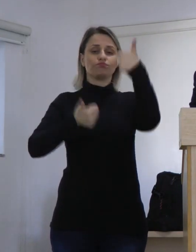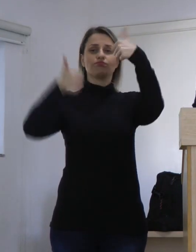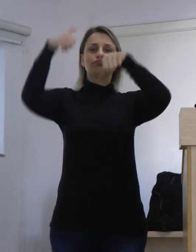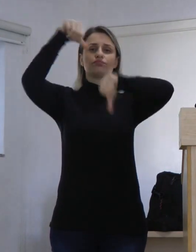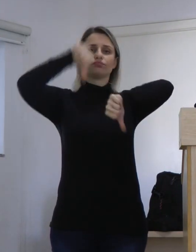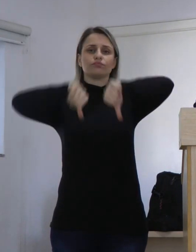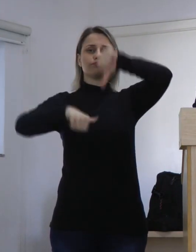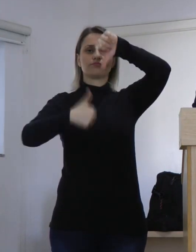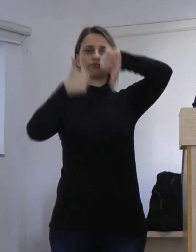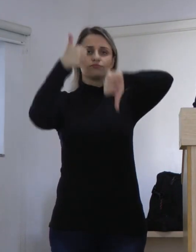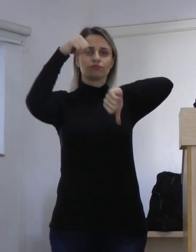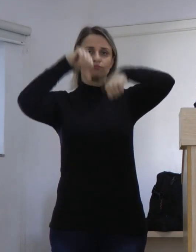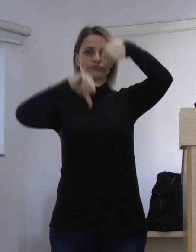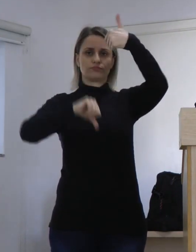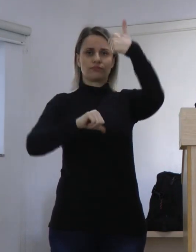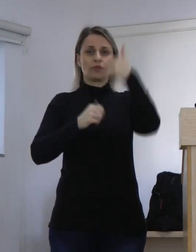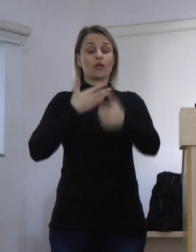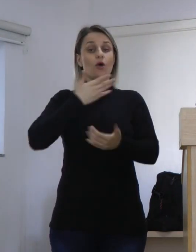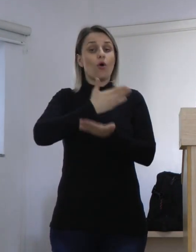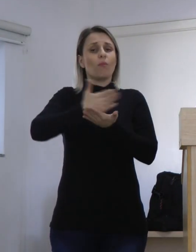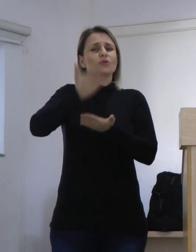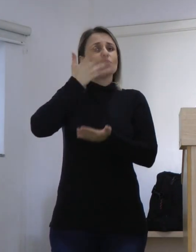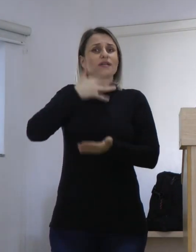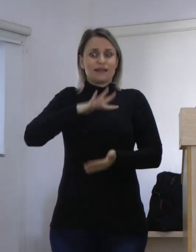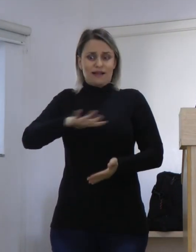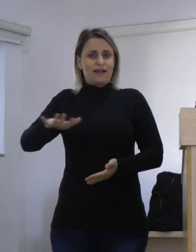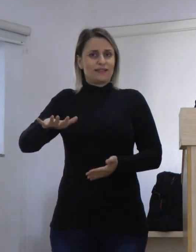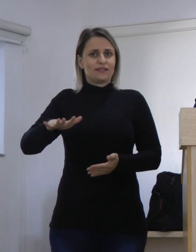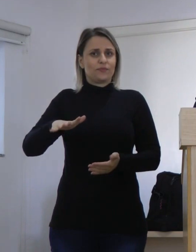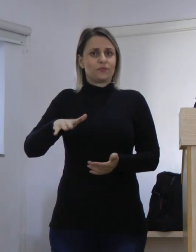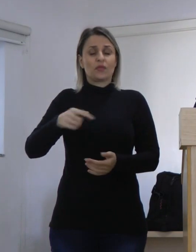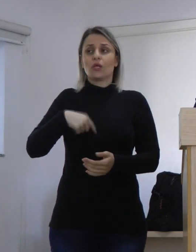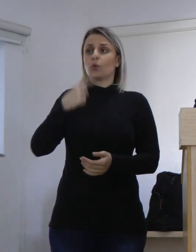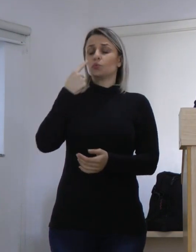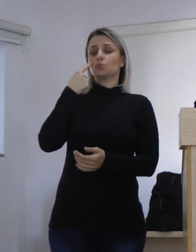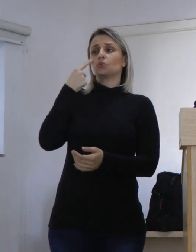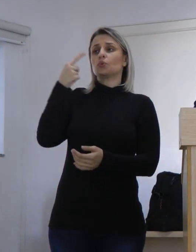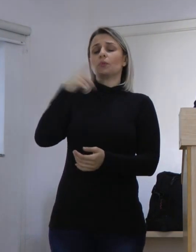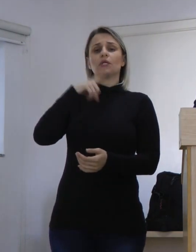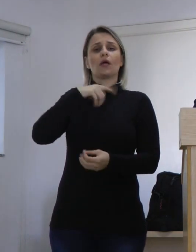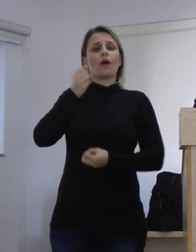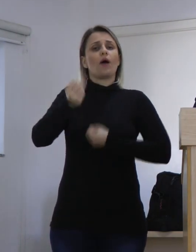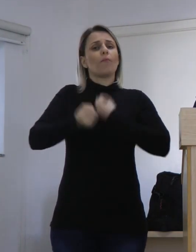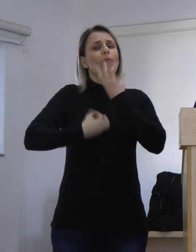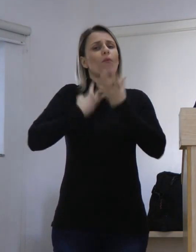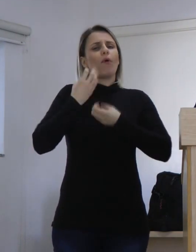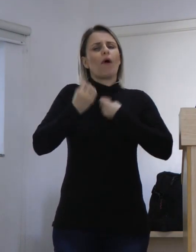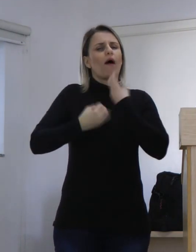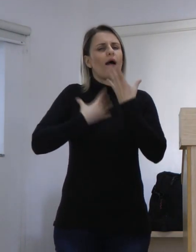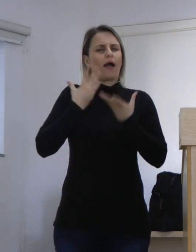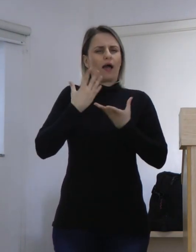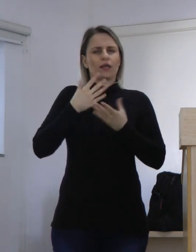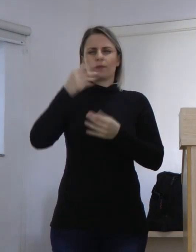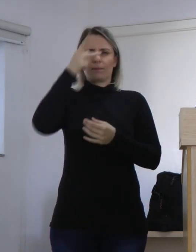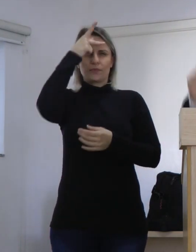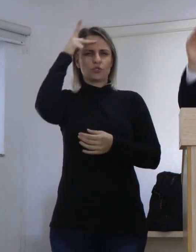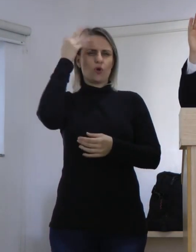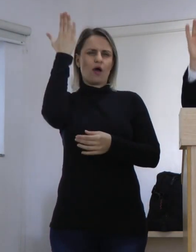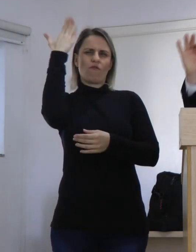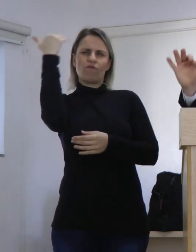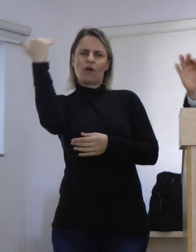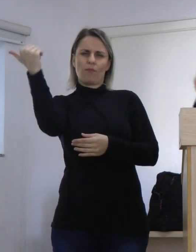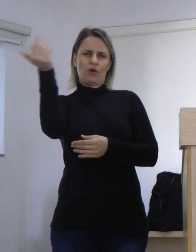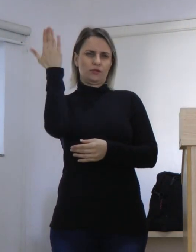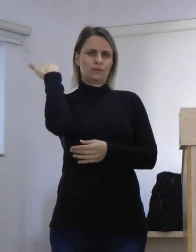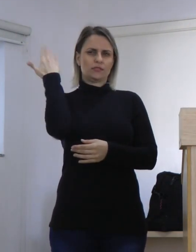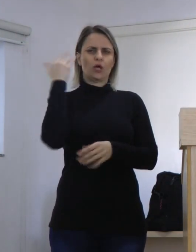que aqueles poetas, aqueles pintores, compositores, escritores, essa turma toda boa do passado, era tudo